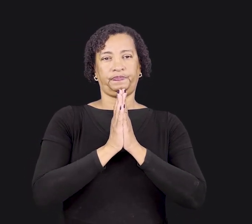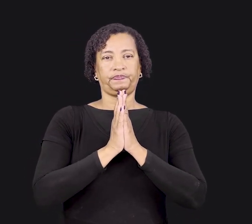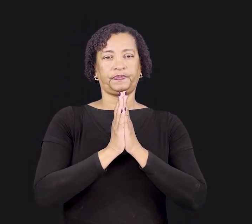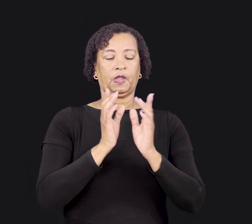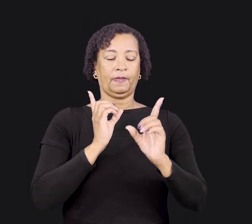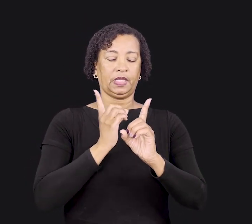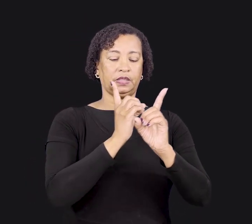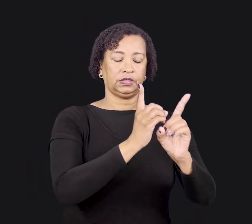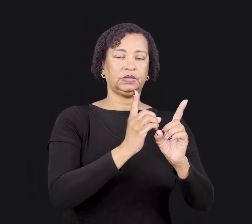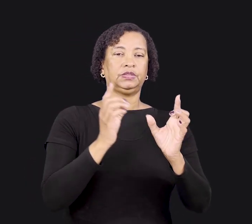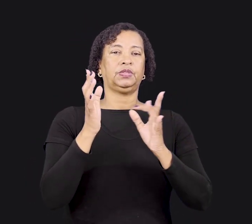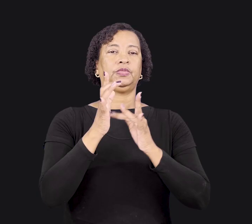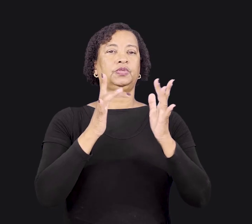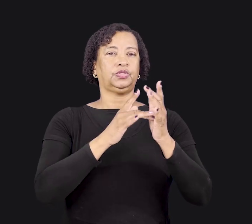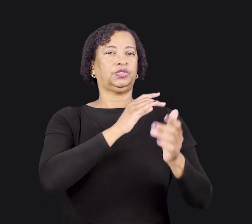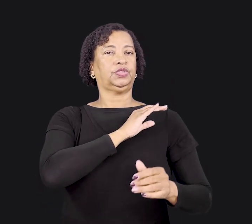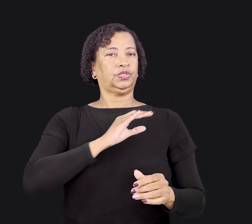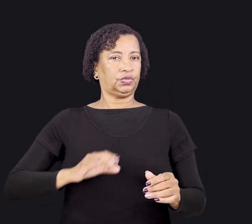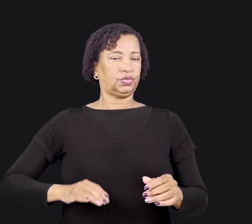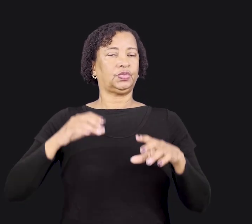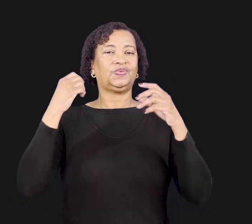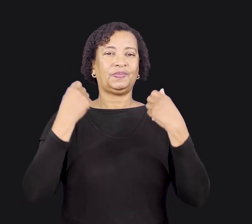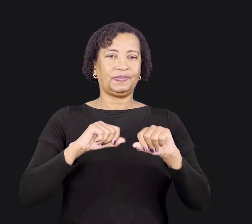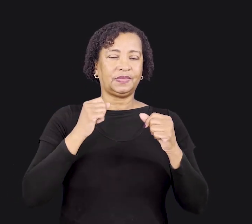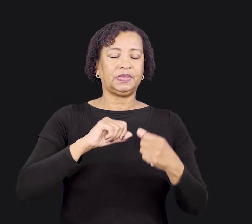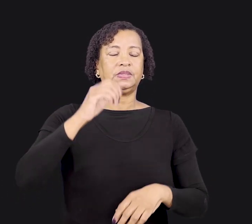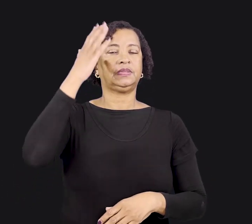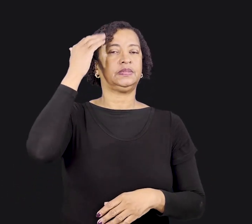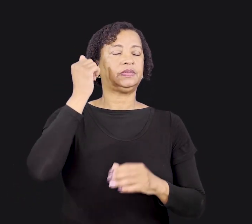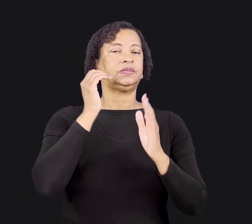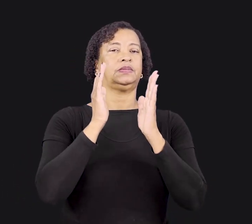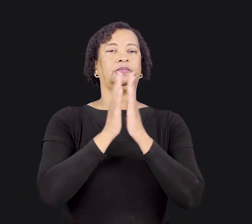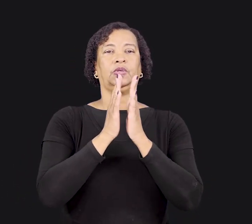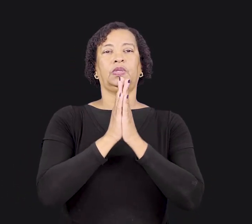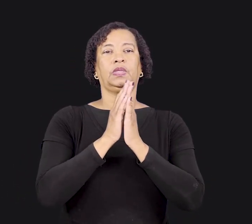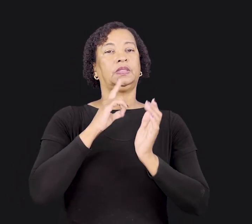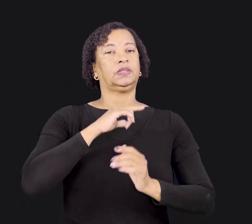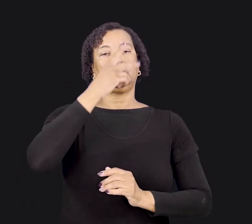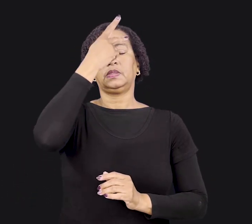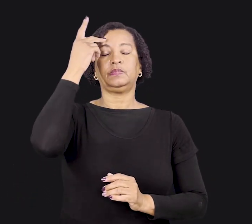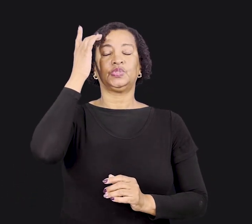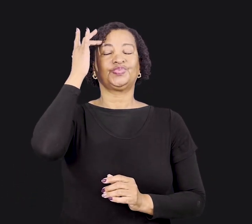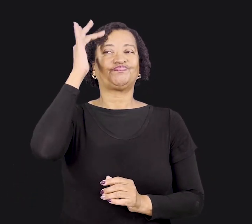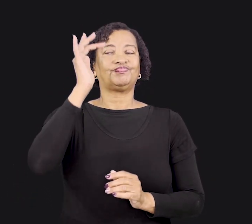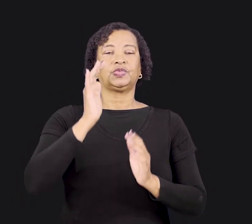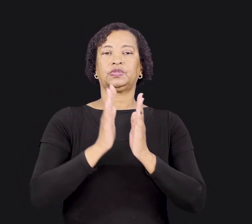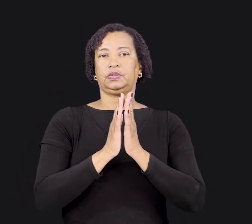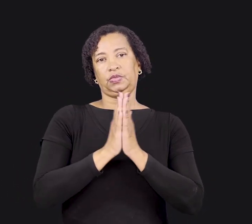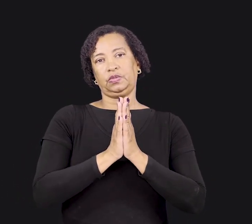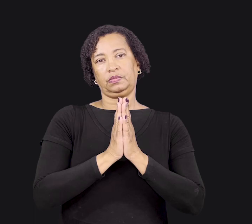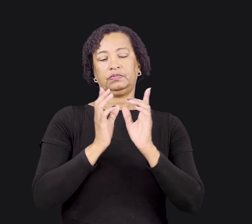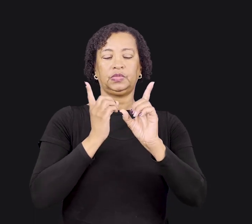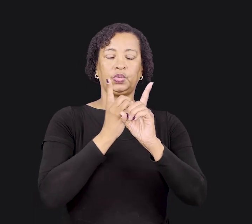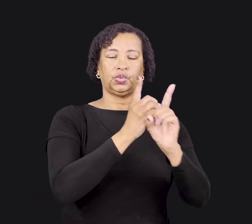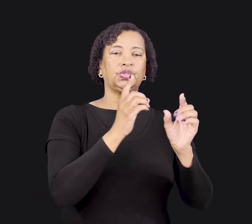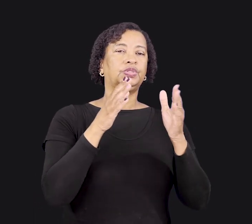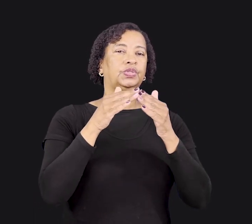ser um discípulo de Jesus Cristo é necessário saber orar. Tem gente que não sabe orar. Os discípulos pediram a Jesus